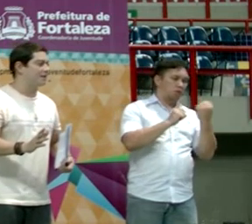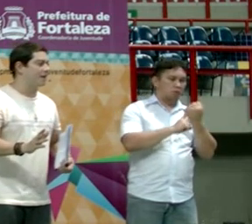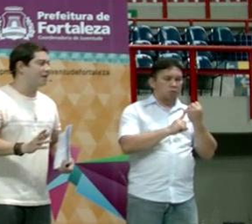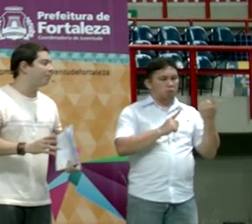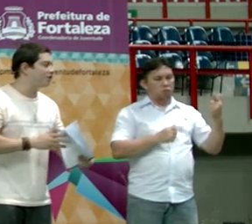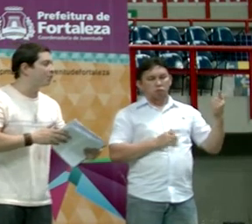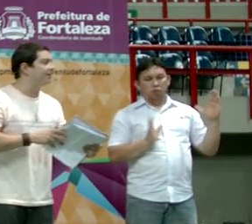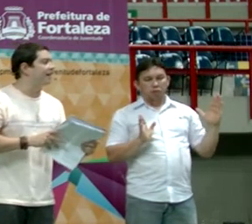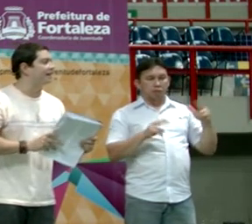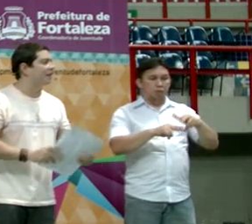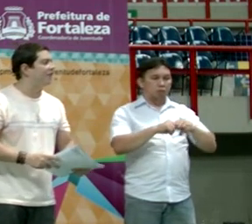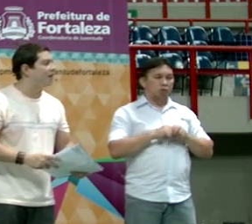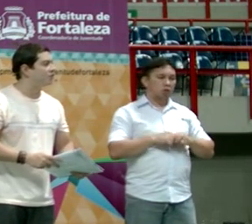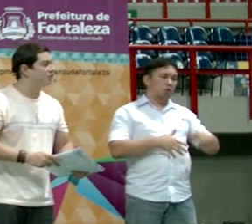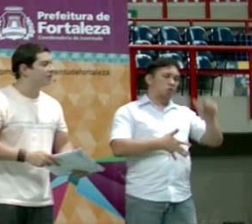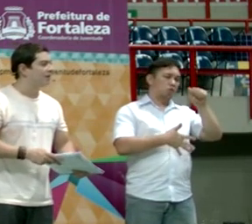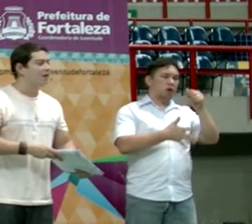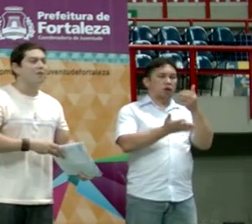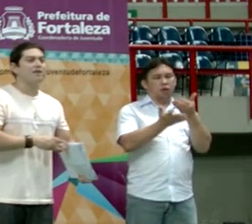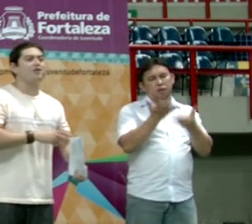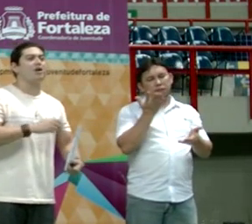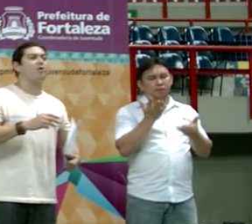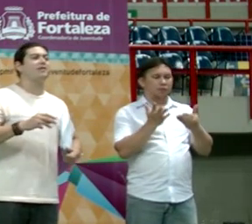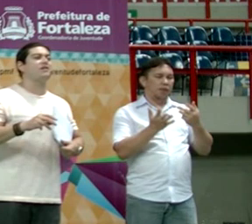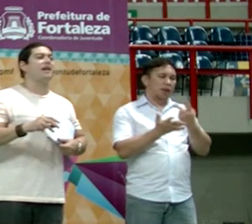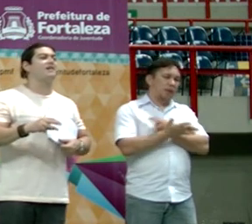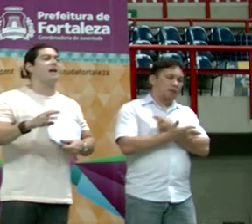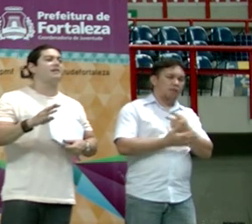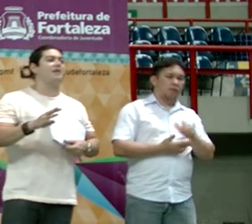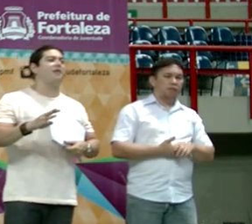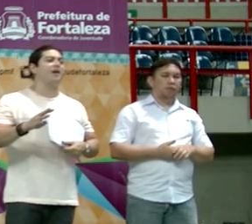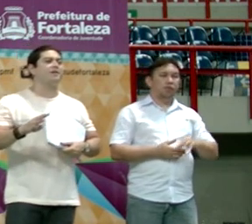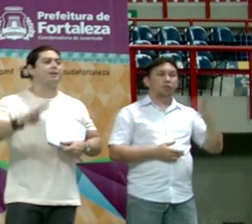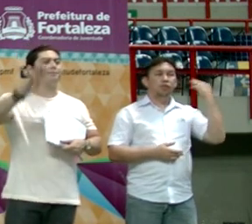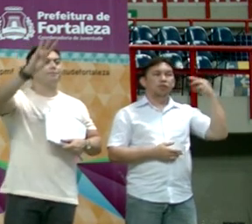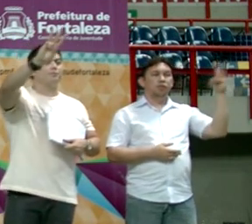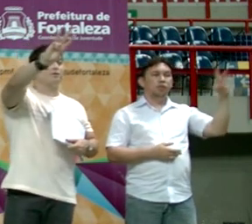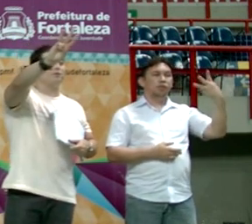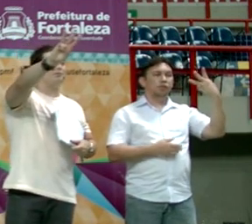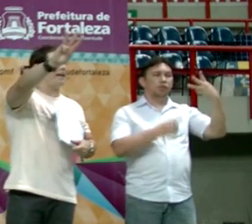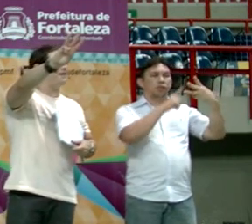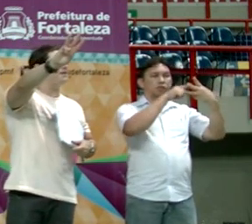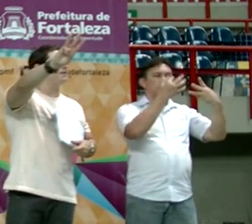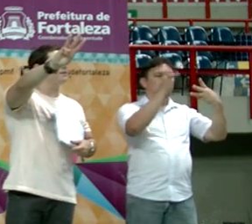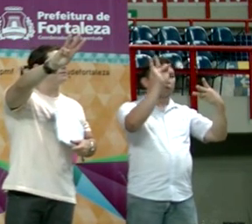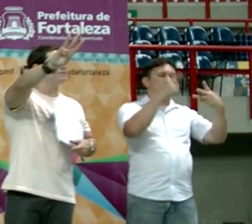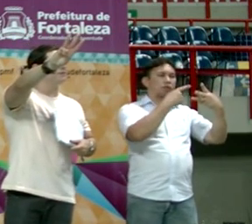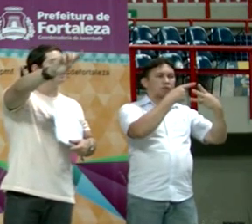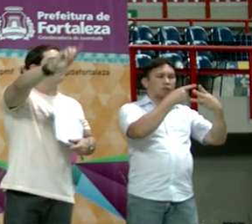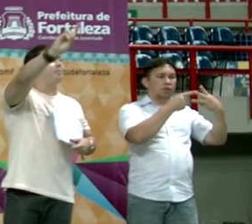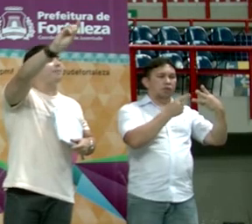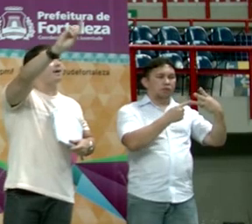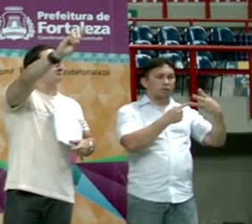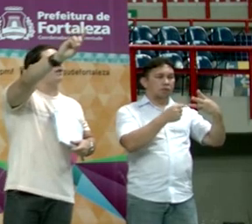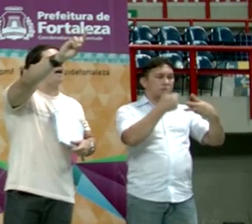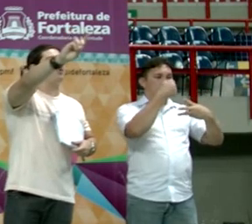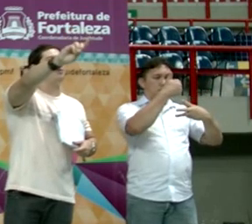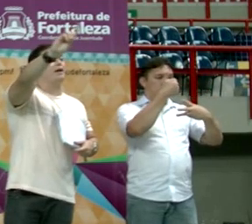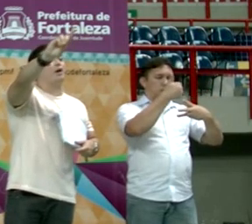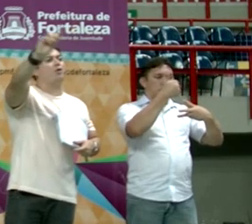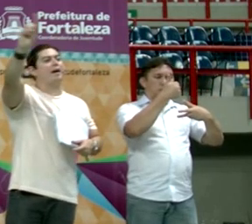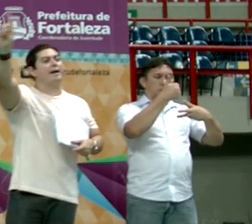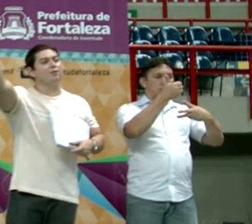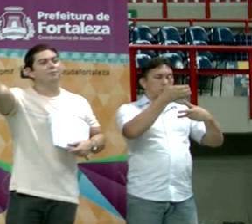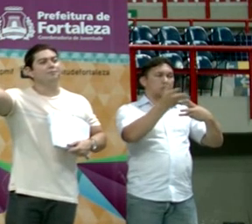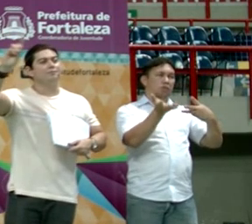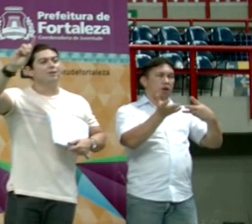expressão classe média. Por isso que o item A está falso. Você tinha quantas 3 classes na França? 3. Primeiro